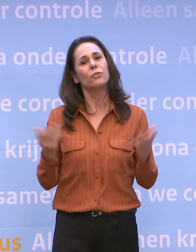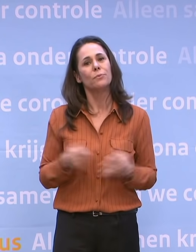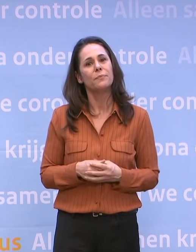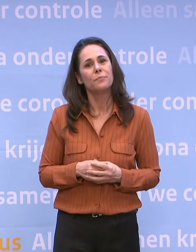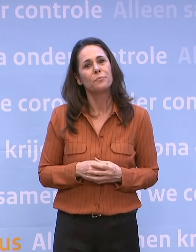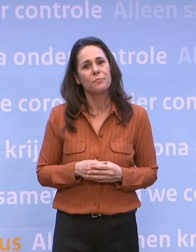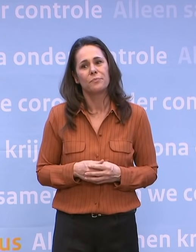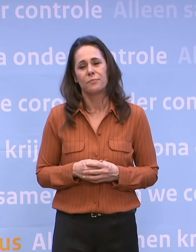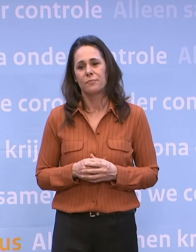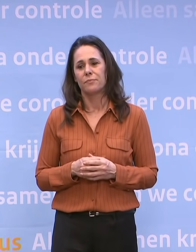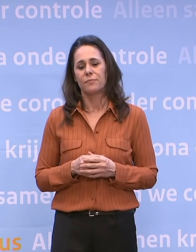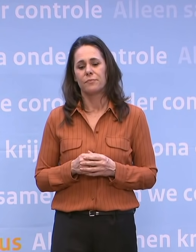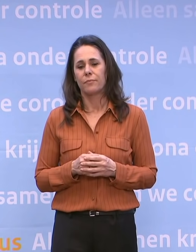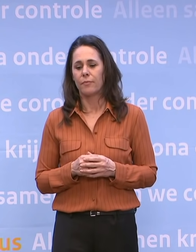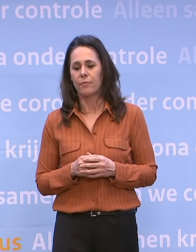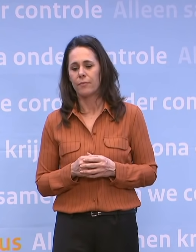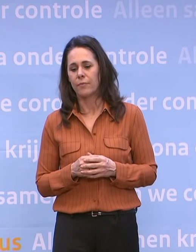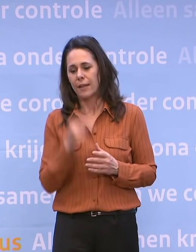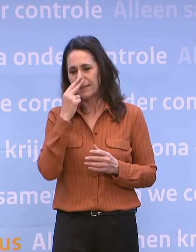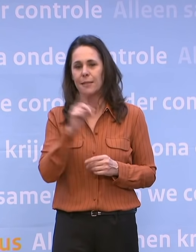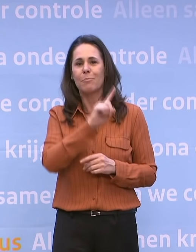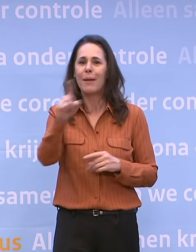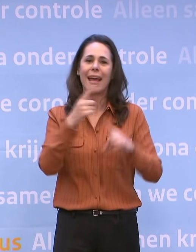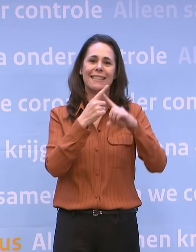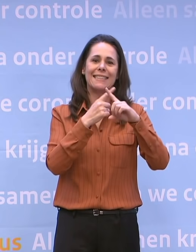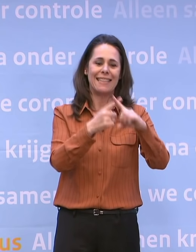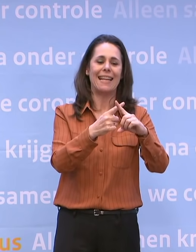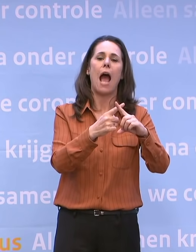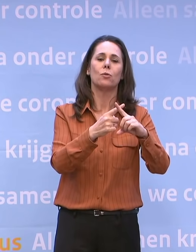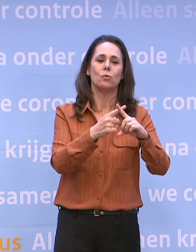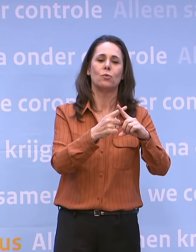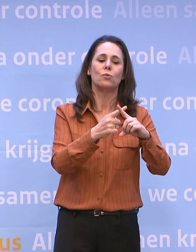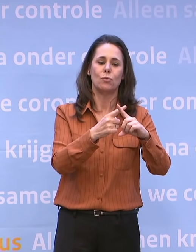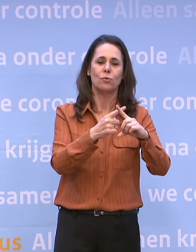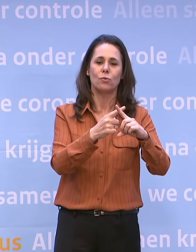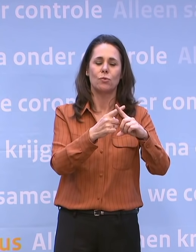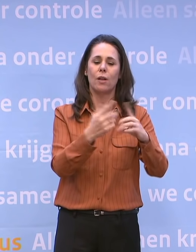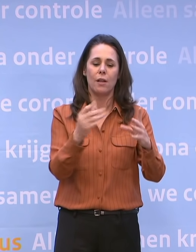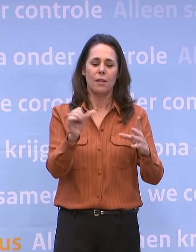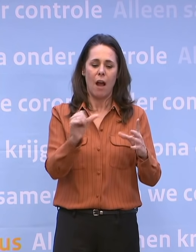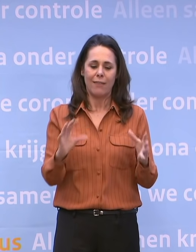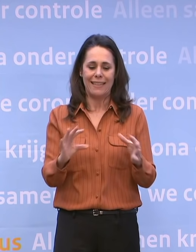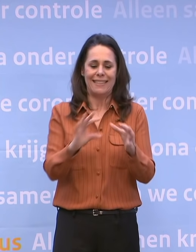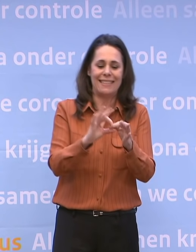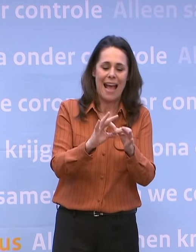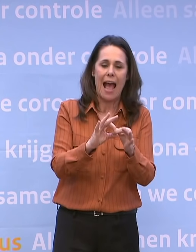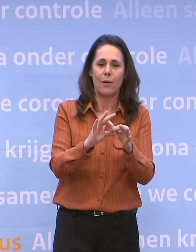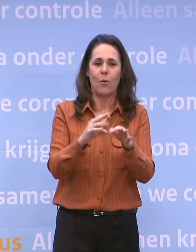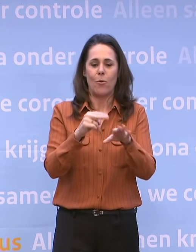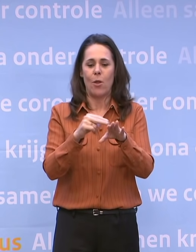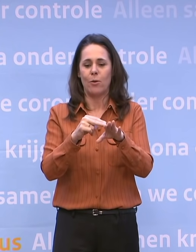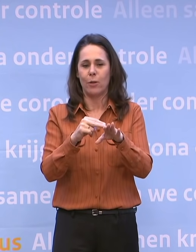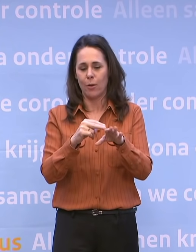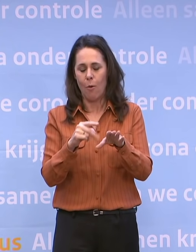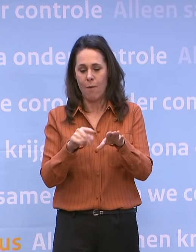collega's. Kijk, wat we zien is eigenlijk per ziekenhuis weer net een andere schakel die nodig is om die volgende stap naar nog